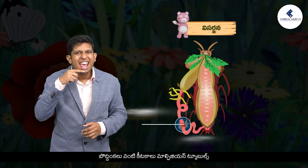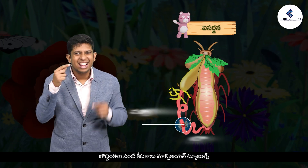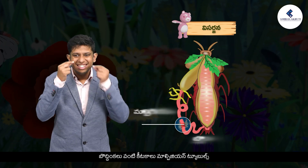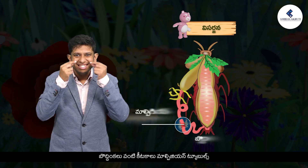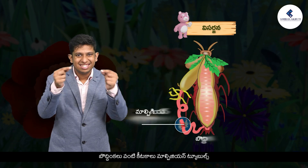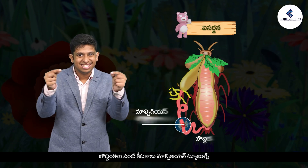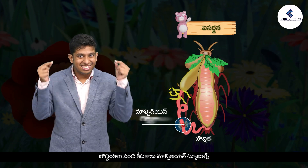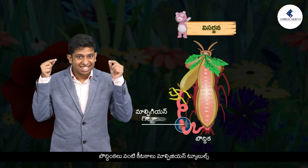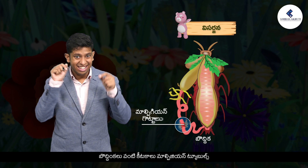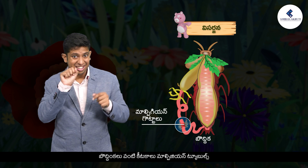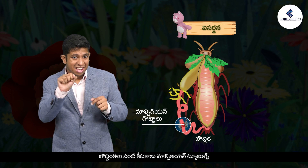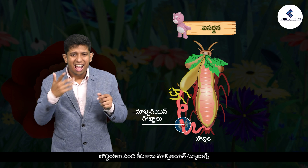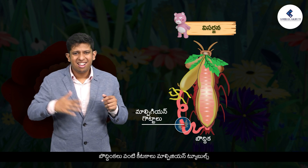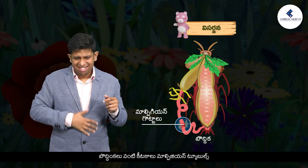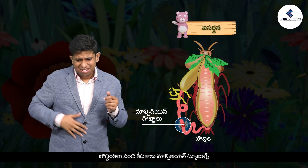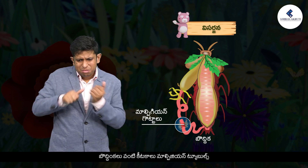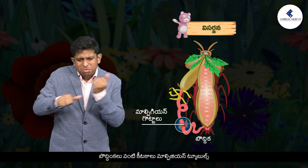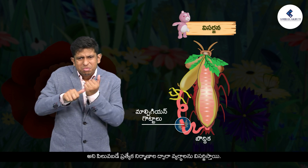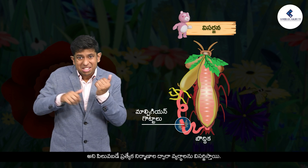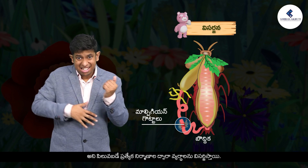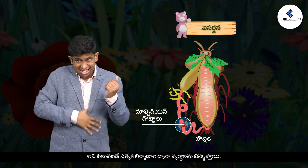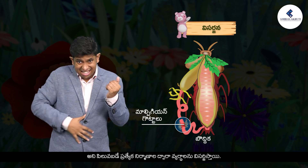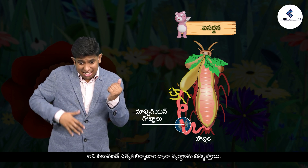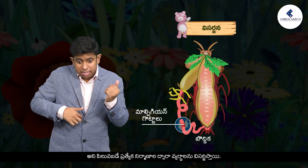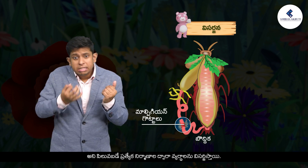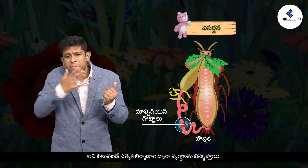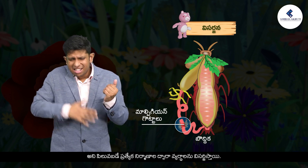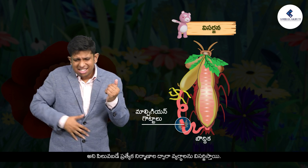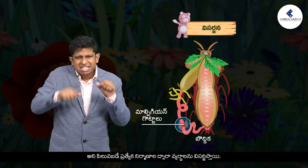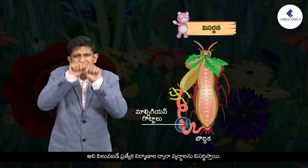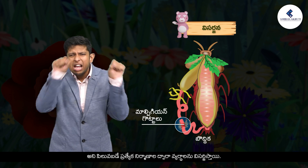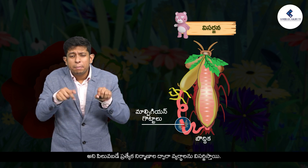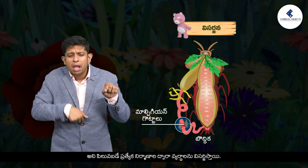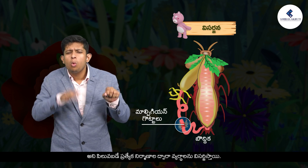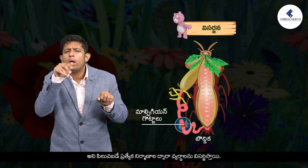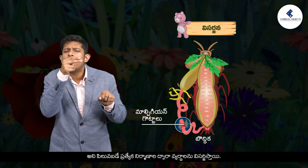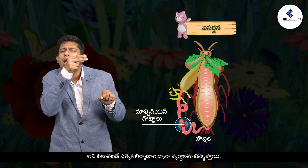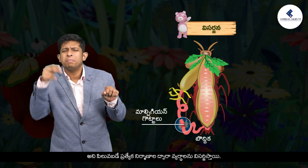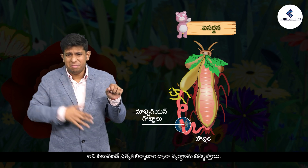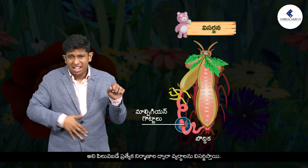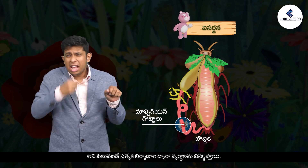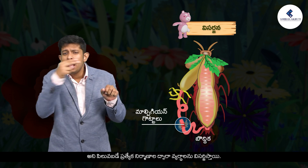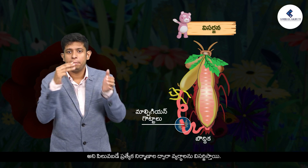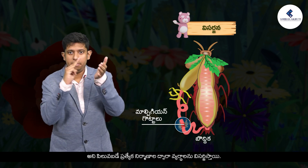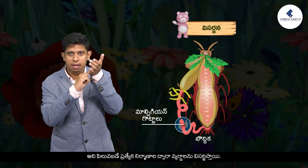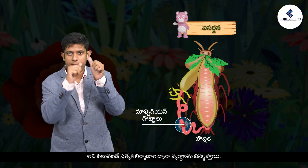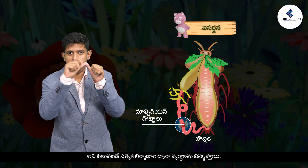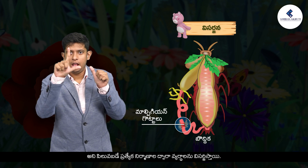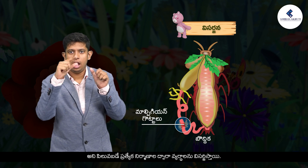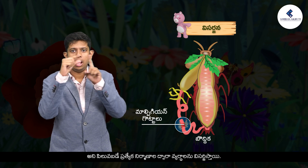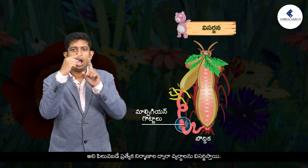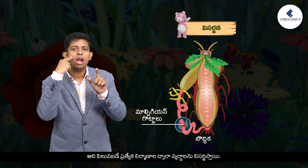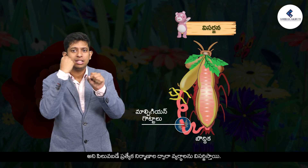బొద్దింకలు వంటి కీటకాలు మాల్ఫిజియన్ ట్యూబుల్స్ అని పిలువబడే ప్రత్యేక నిర్మాణాల ద్వారా వ్యర్థాలను